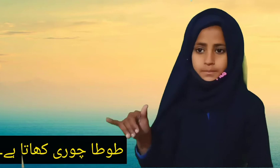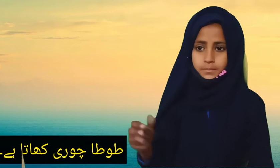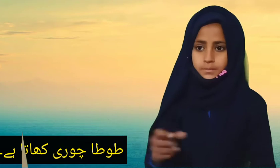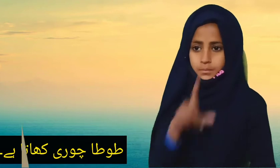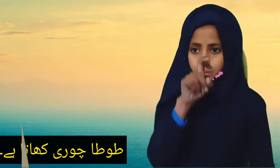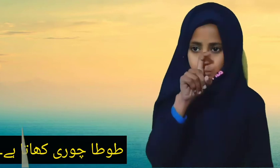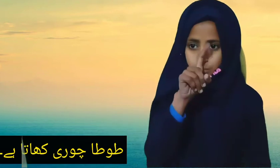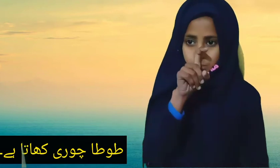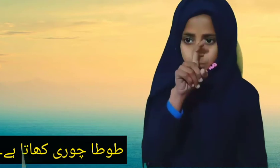तोता